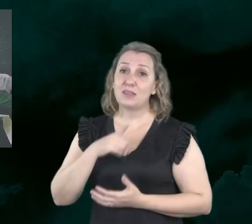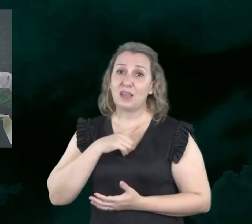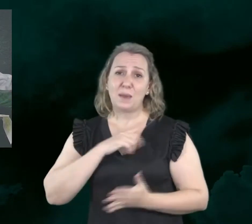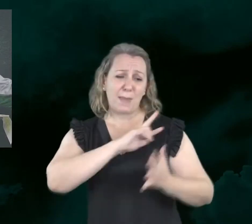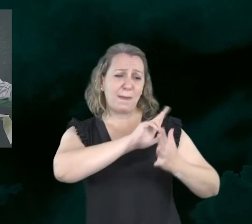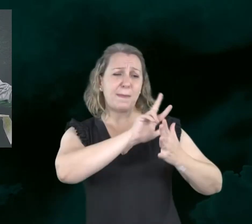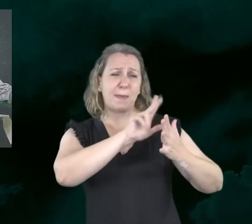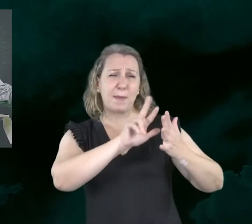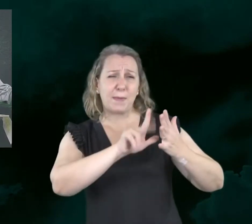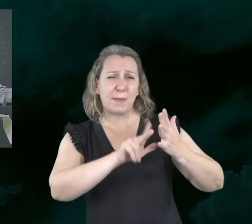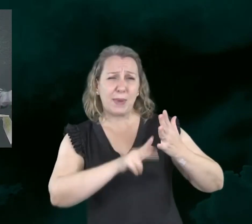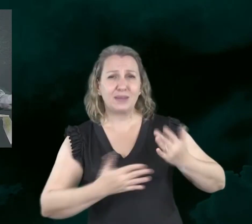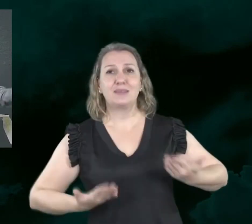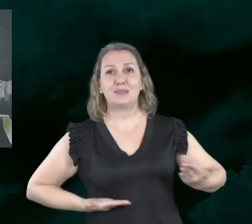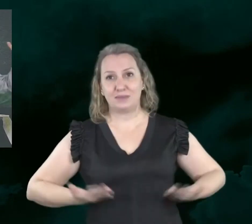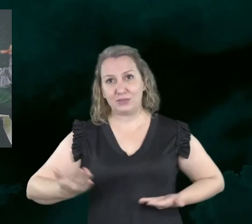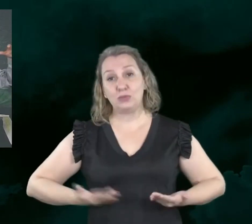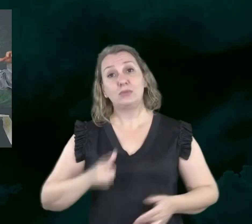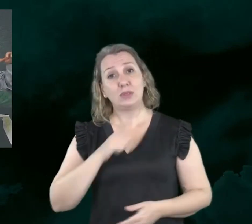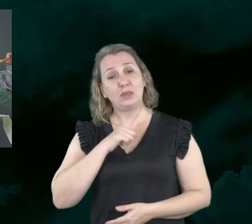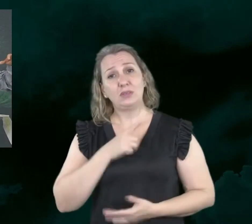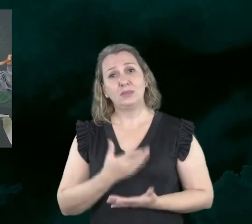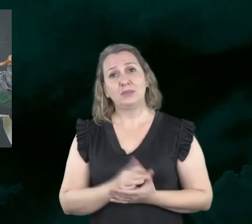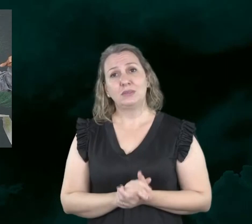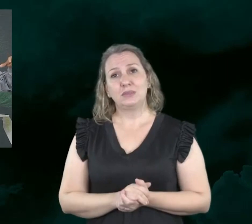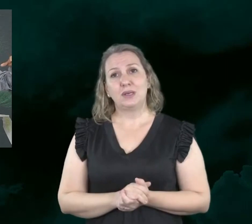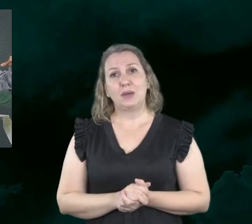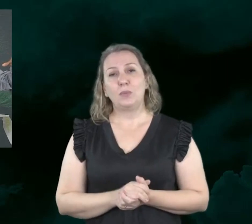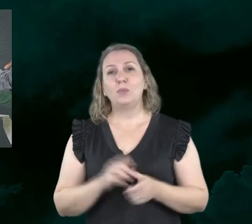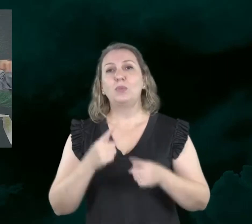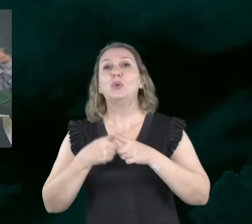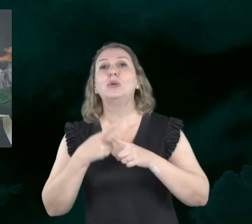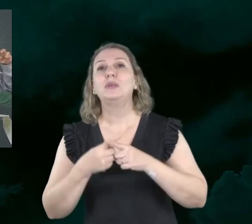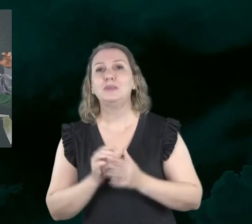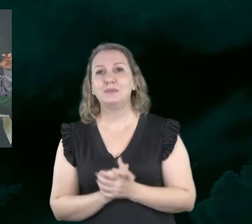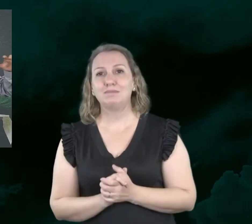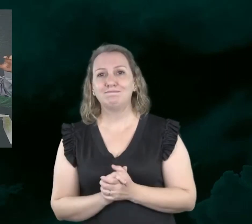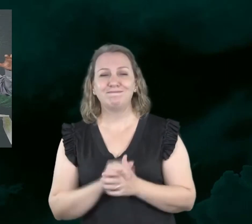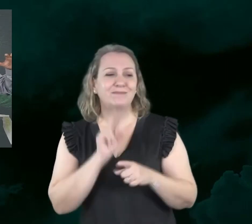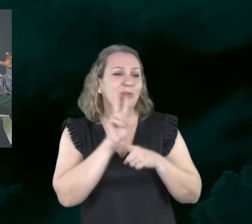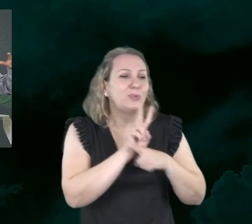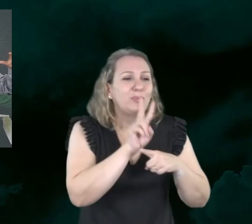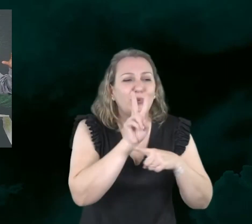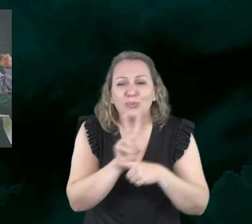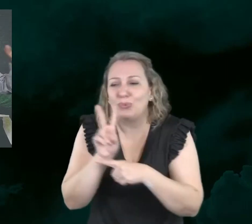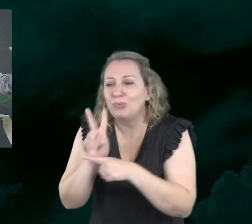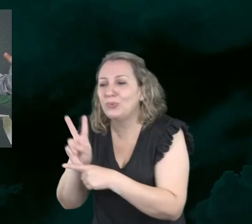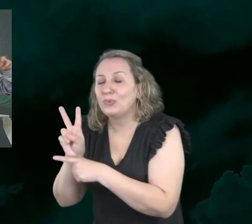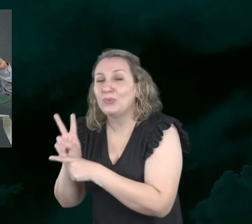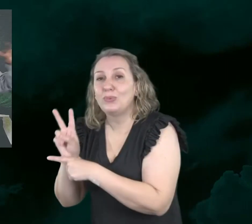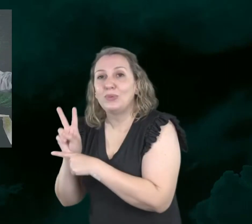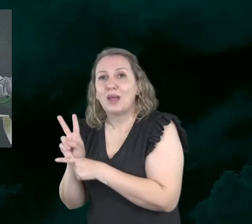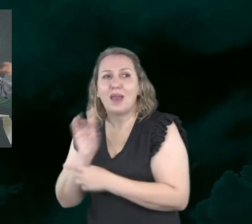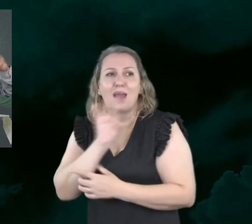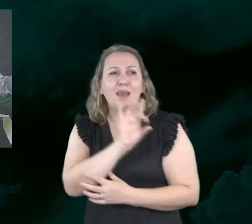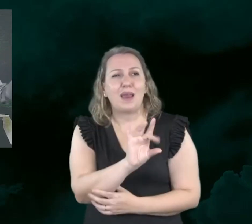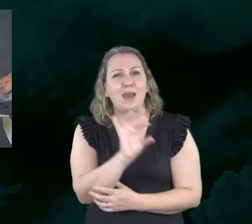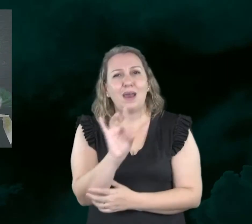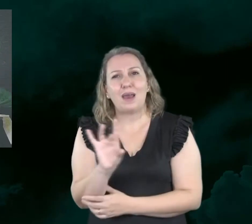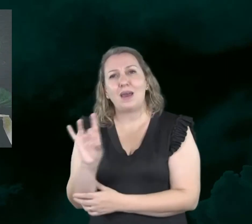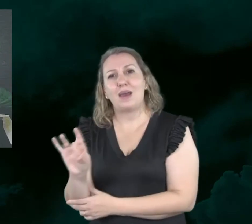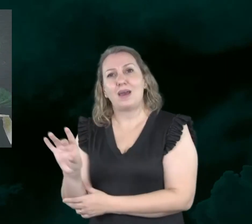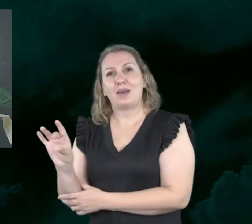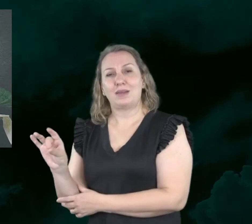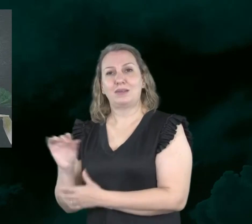de cuidado, para que essas pessoas que com a pandemia, elas estão procurando, estão aflitas, estão